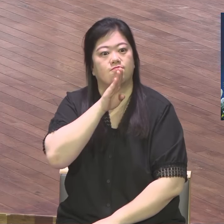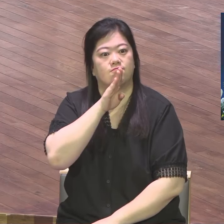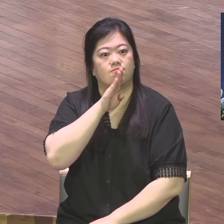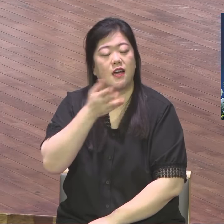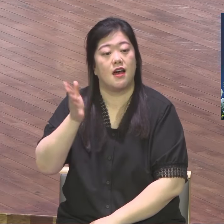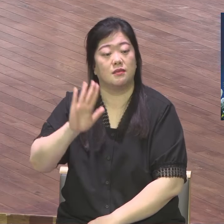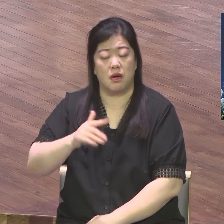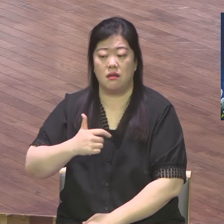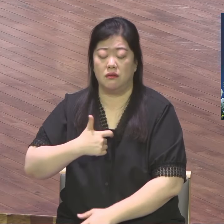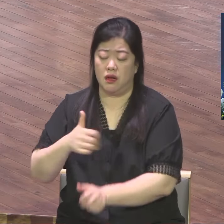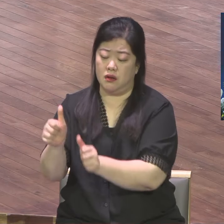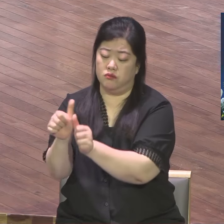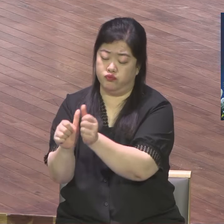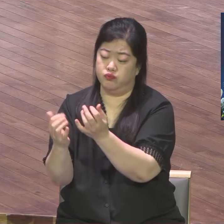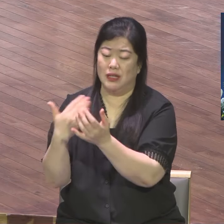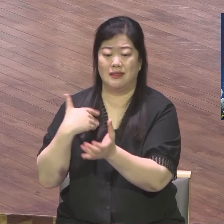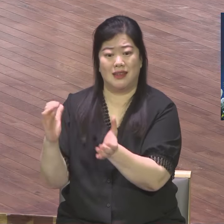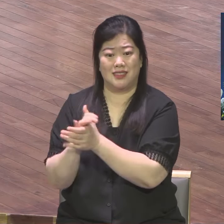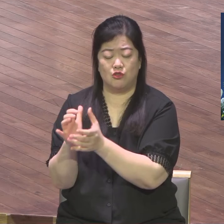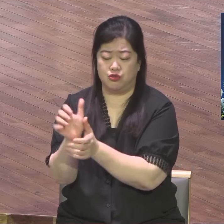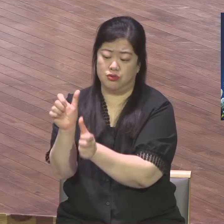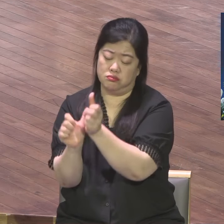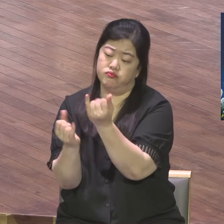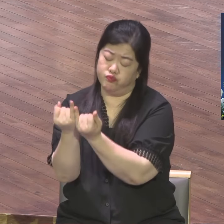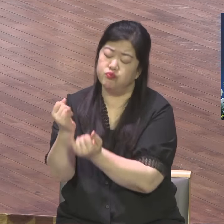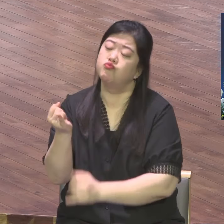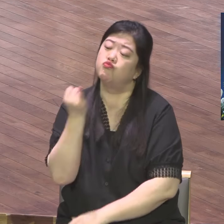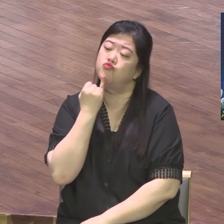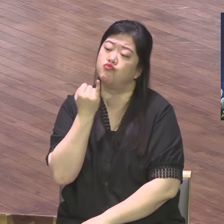동성애 찬성한다. 34% 나왔어.